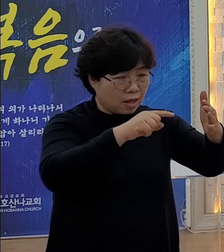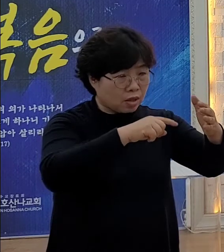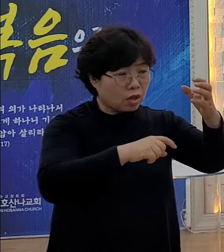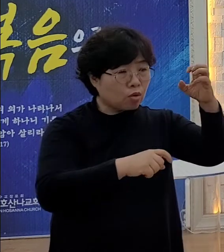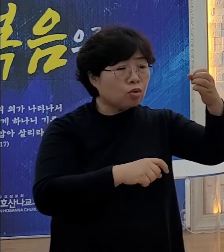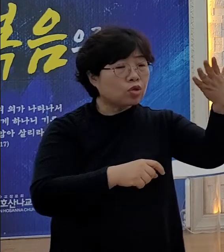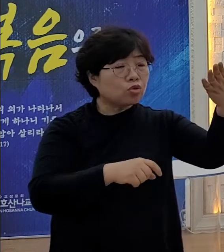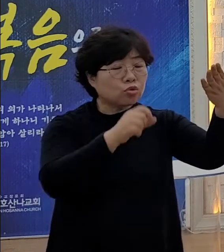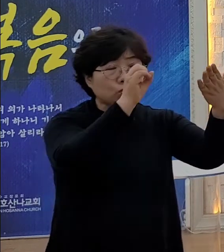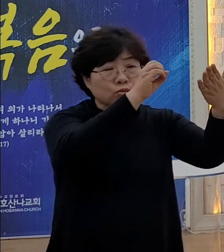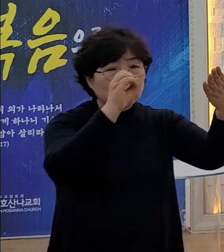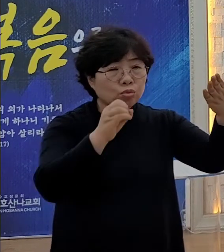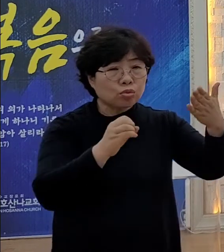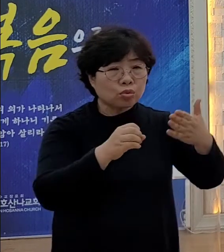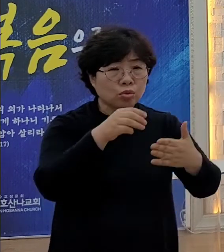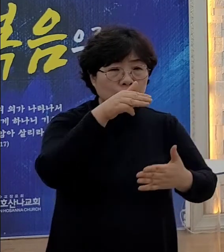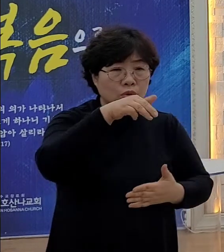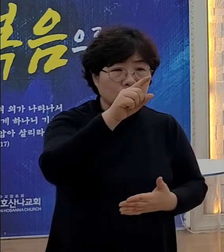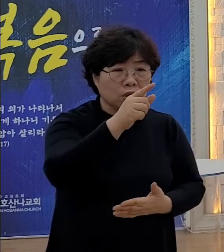다 예수를 믿습니다.